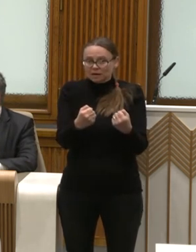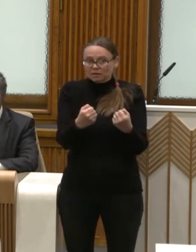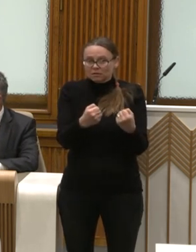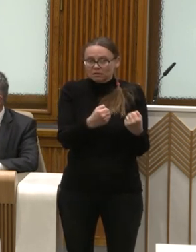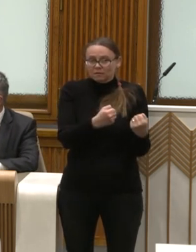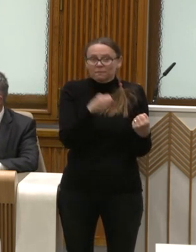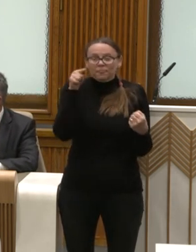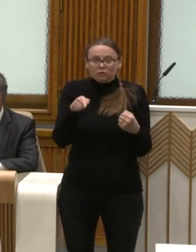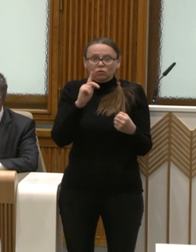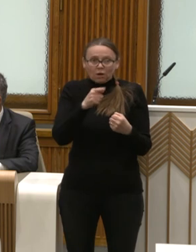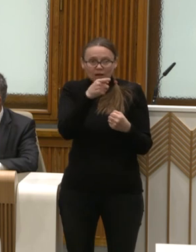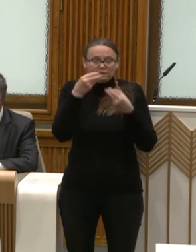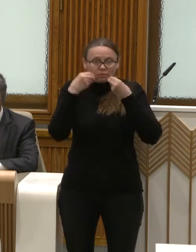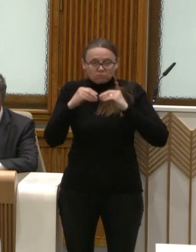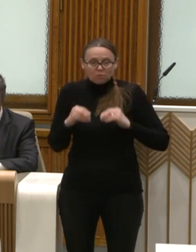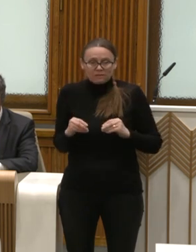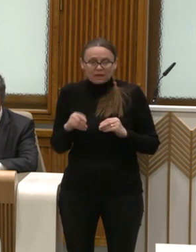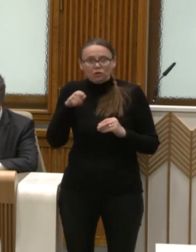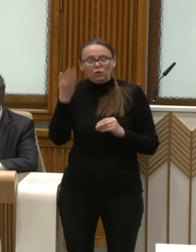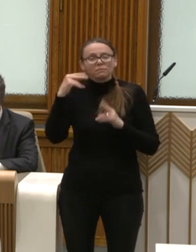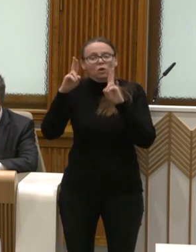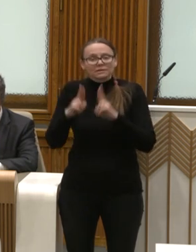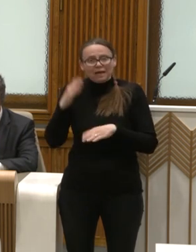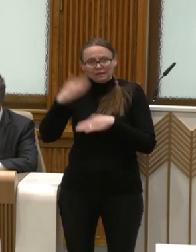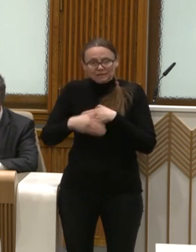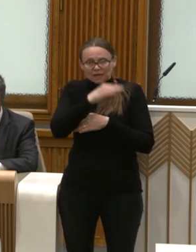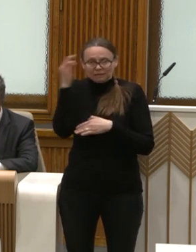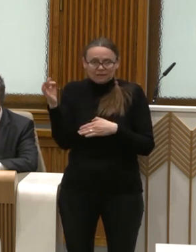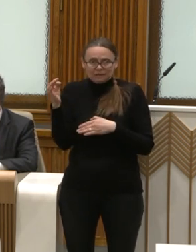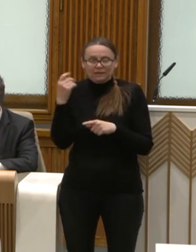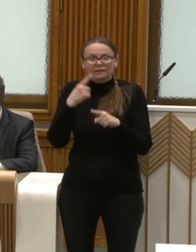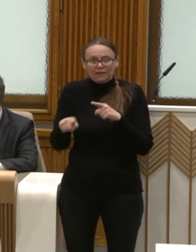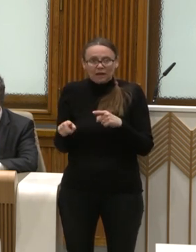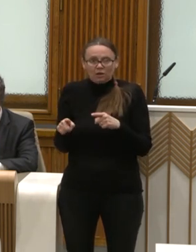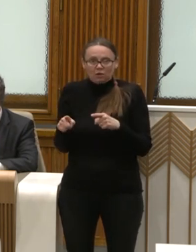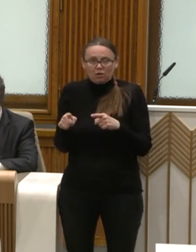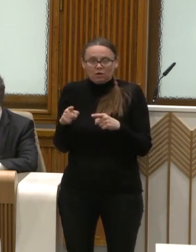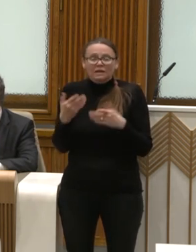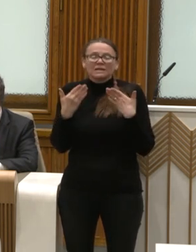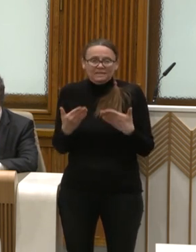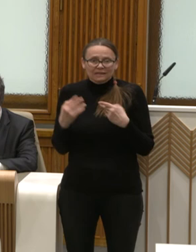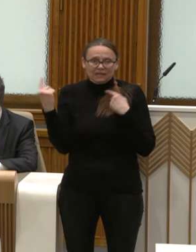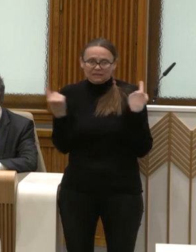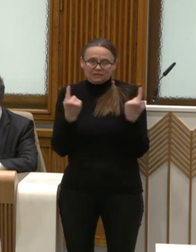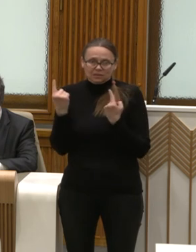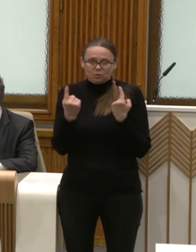to, kar ste opisali, to je bilo stanje zadnje dni. Delno se je danes